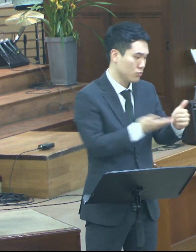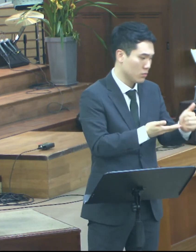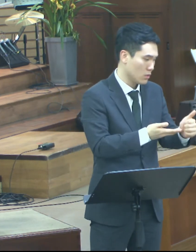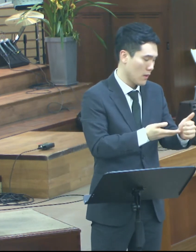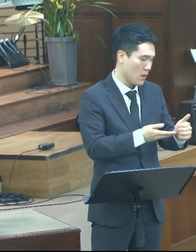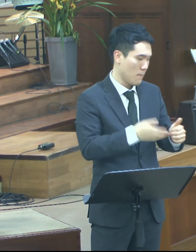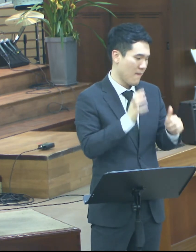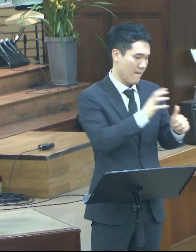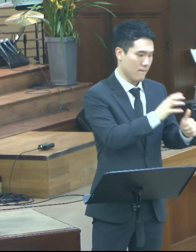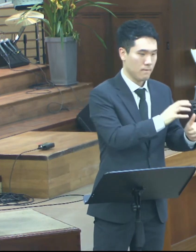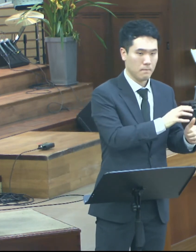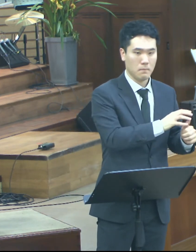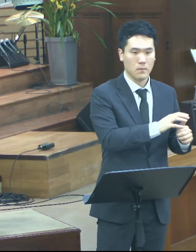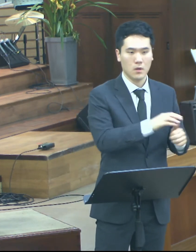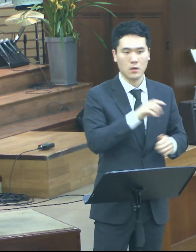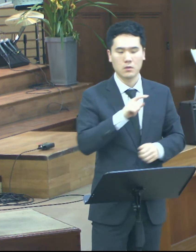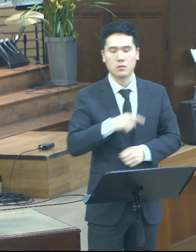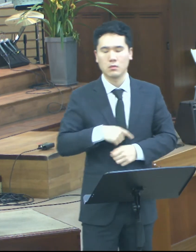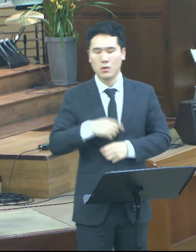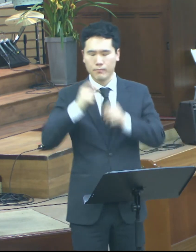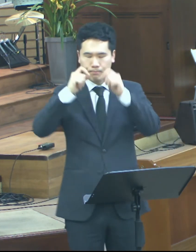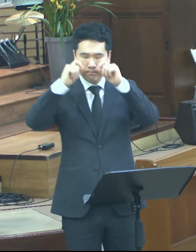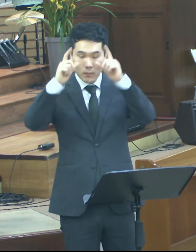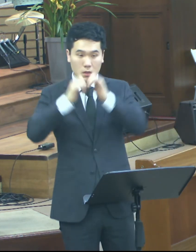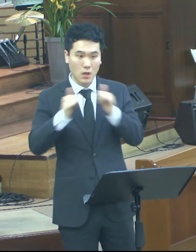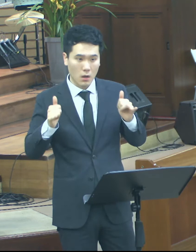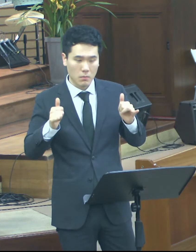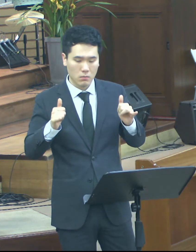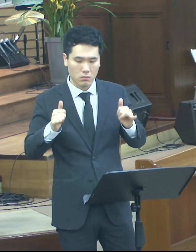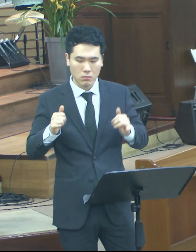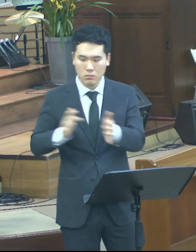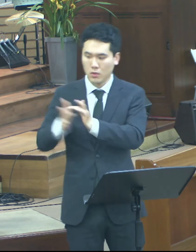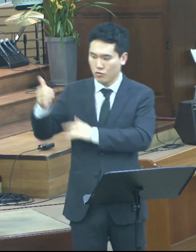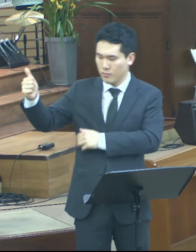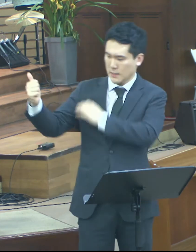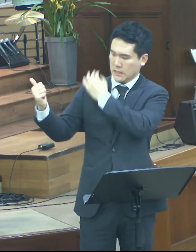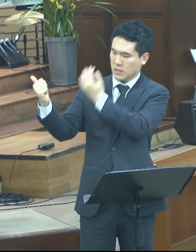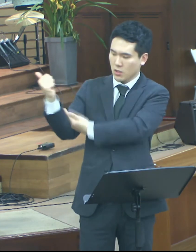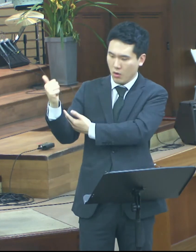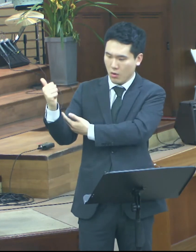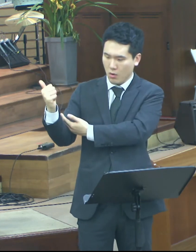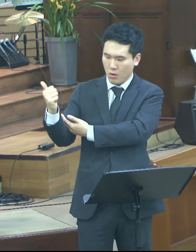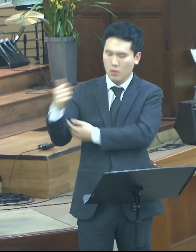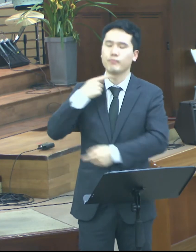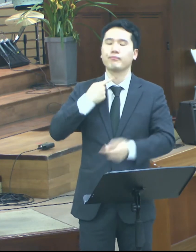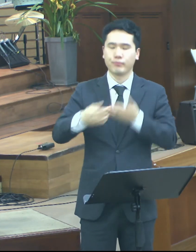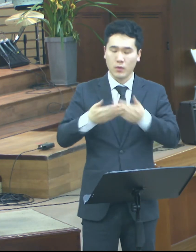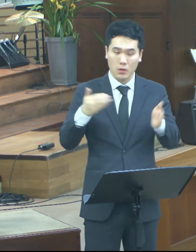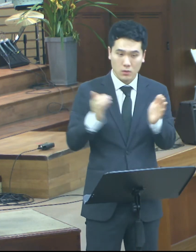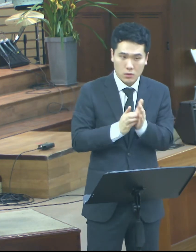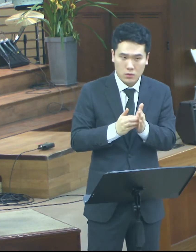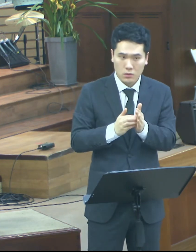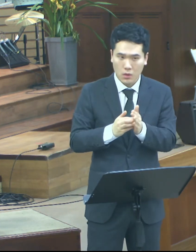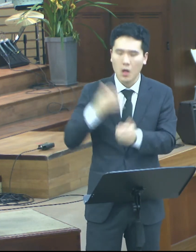앞을 보게 된 이 장애인은 예수의 능력을 그분이 하나님으로부터 오셨음을 증거를